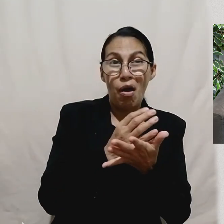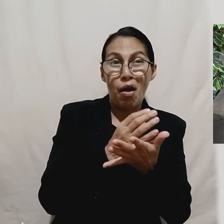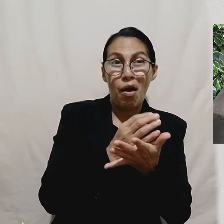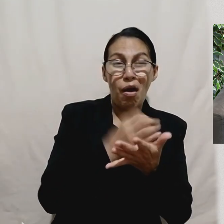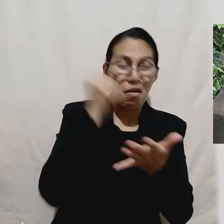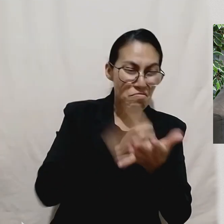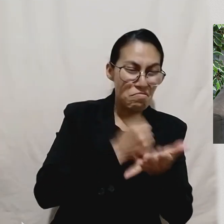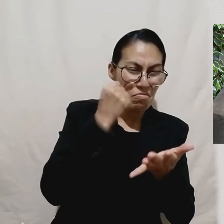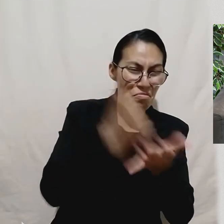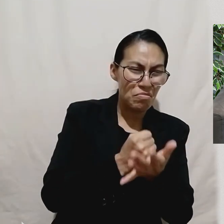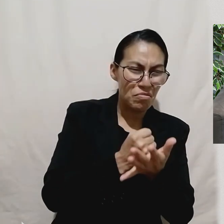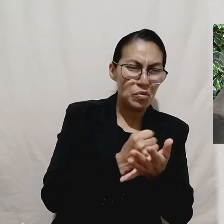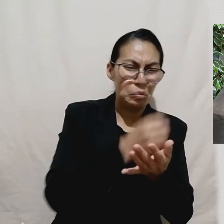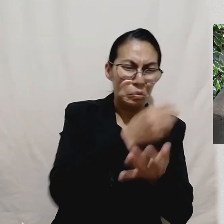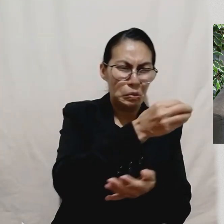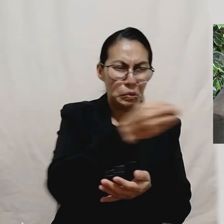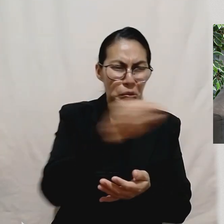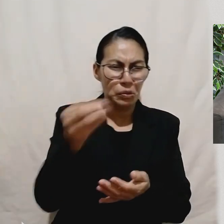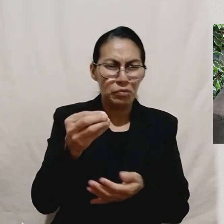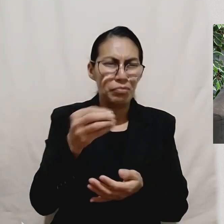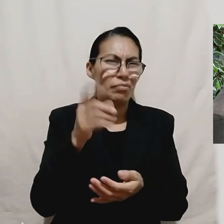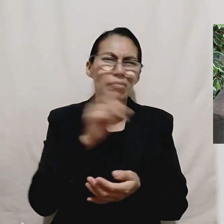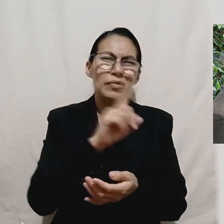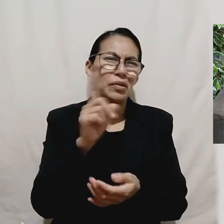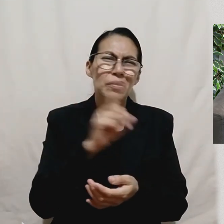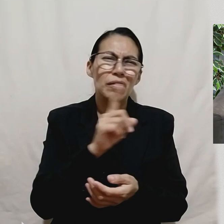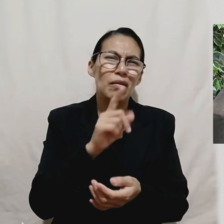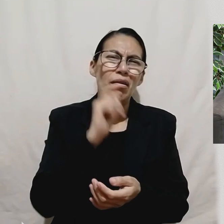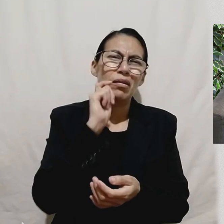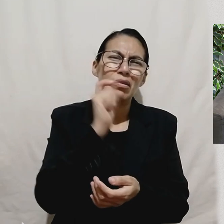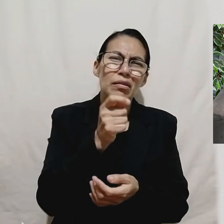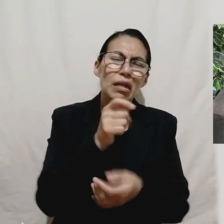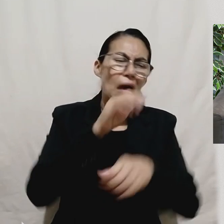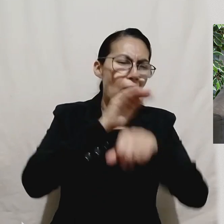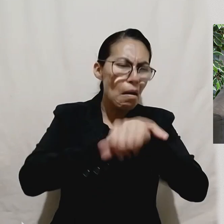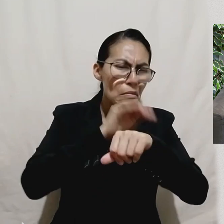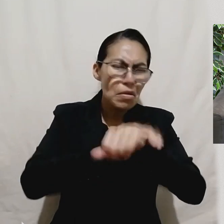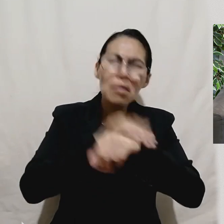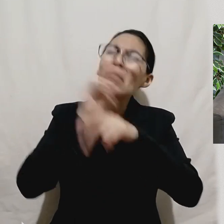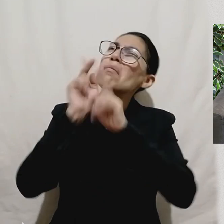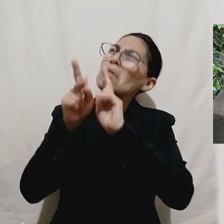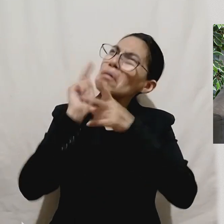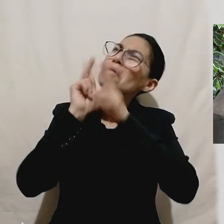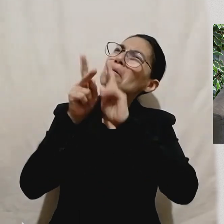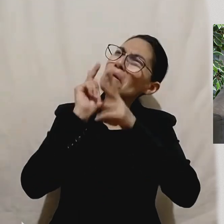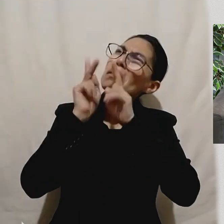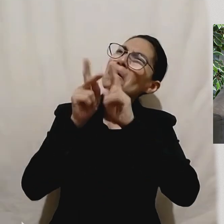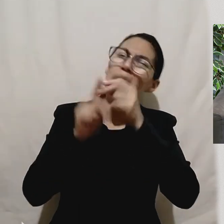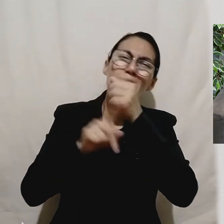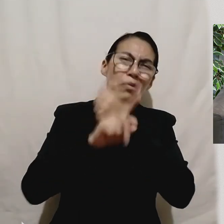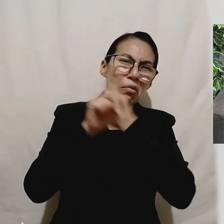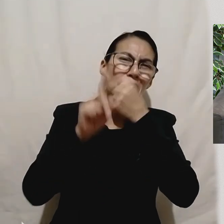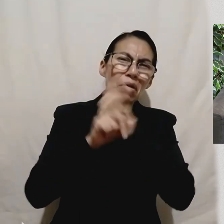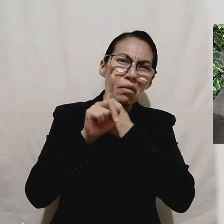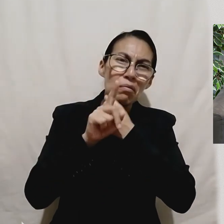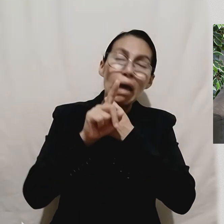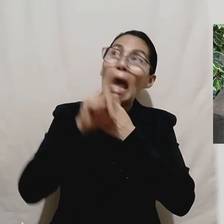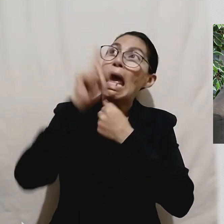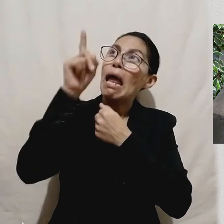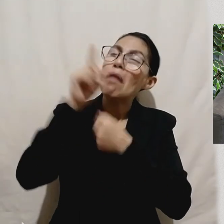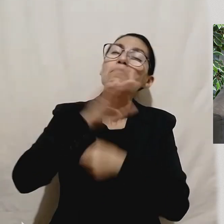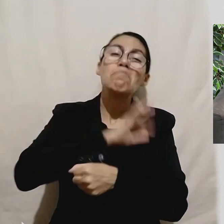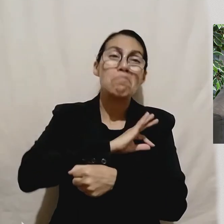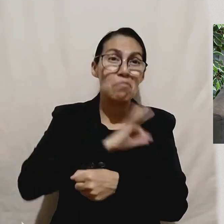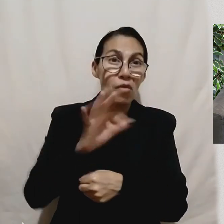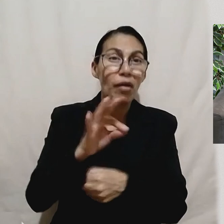algo obligatorio algo sistemático Es simplemente platicar con un amigo le estás platicando a un amigo tus problemas un amigo que